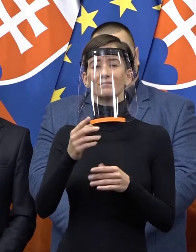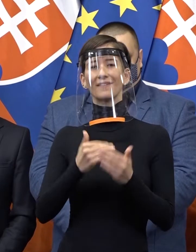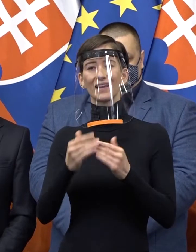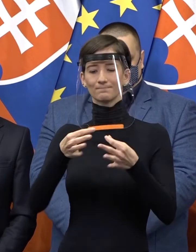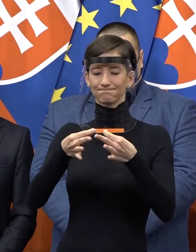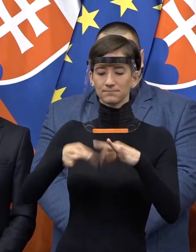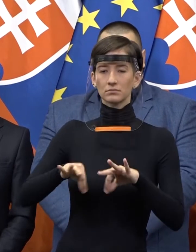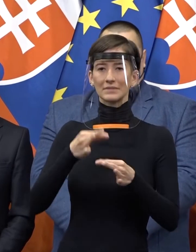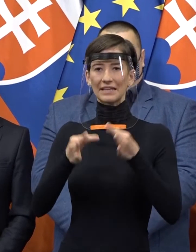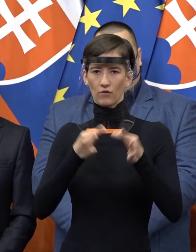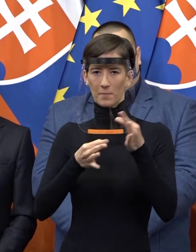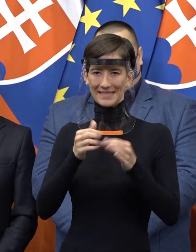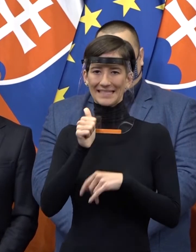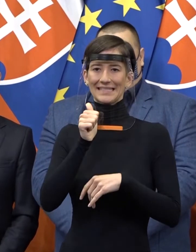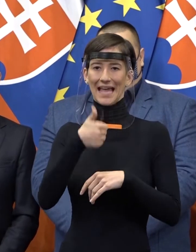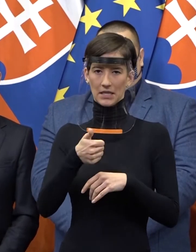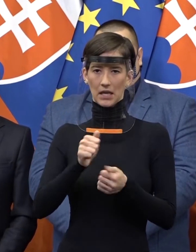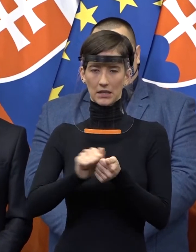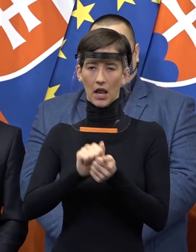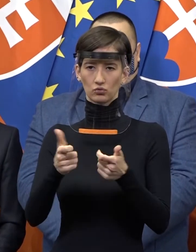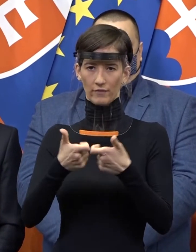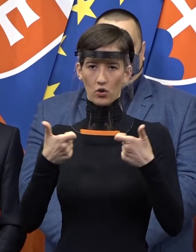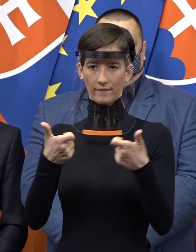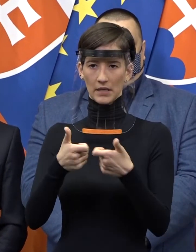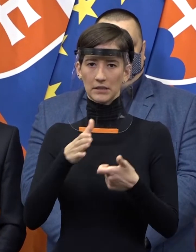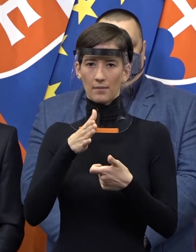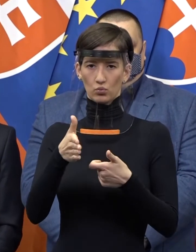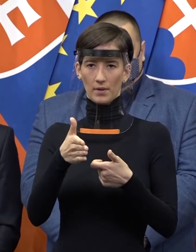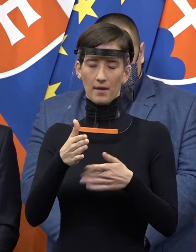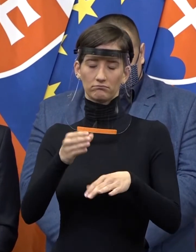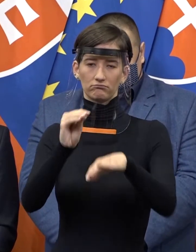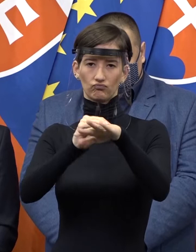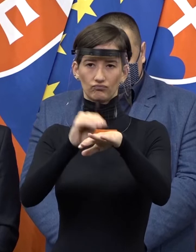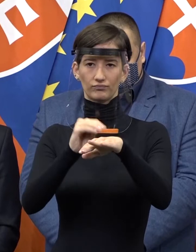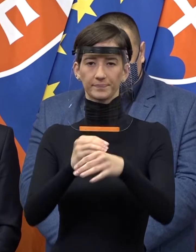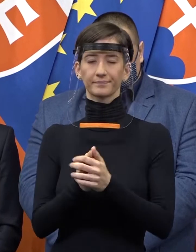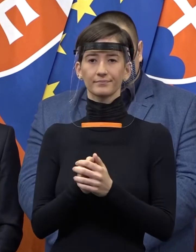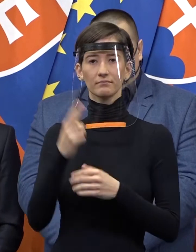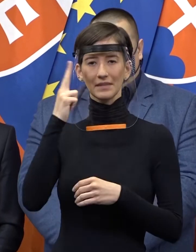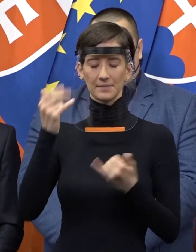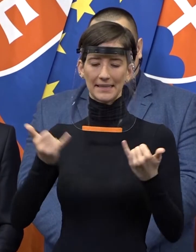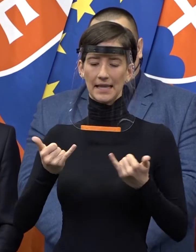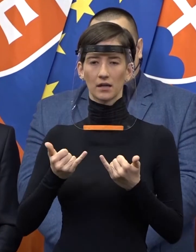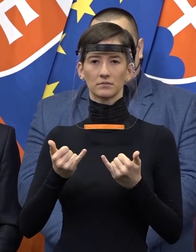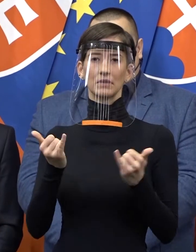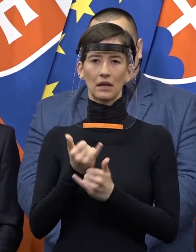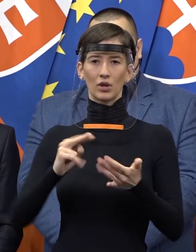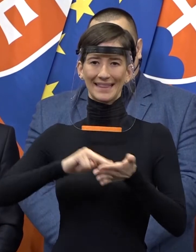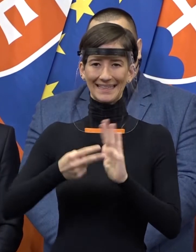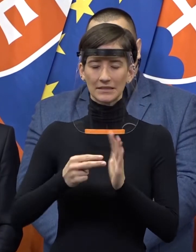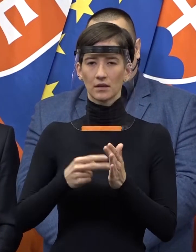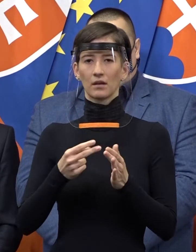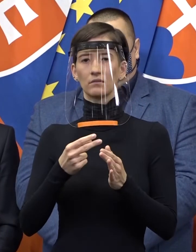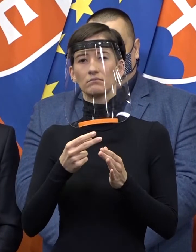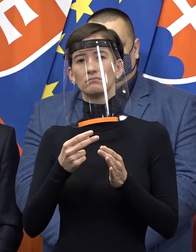minister vnútra alebo obrany, predpokladám, že budú mať spoločnú tlačovku k tomu, kde vám zodpovedia aj naozaj tie technické otázky potom dopodrobne.